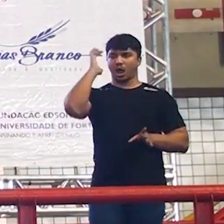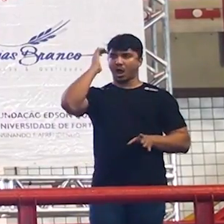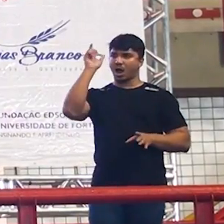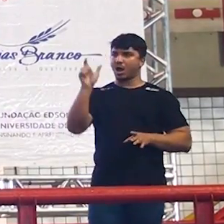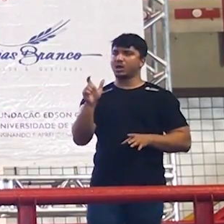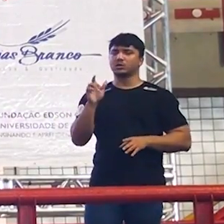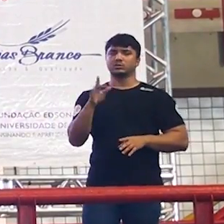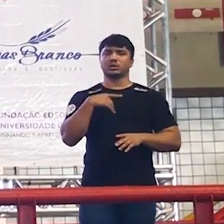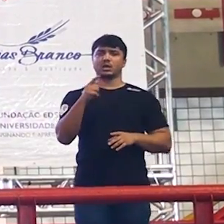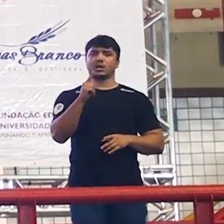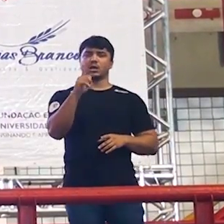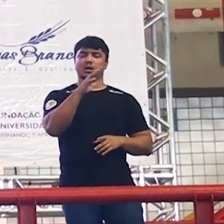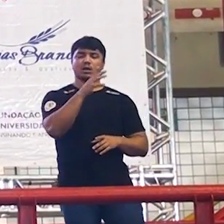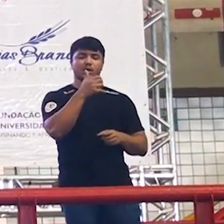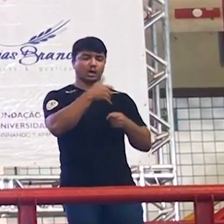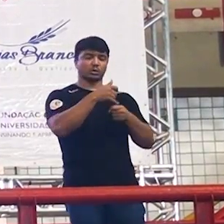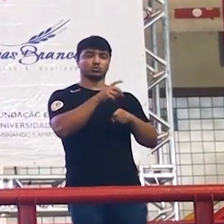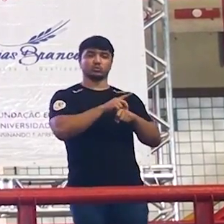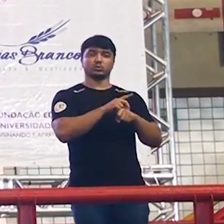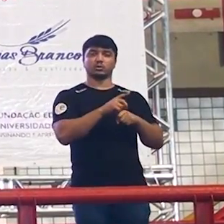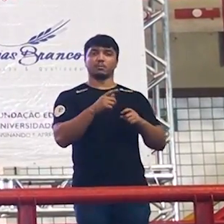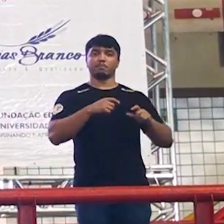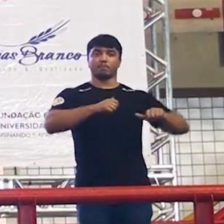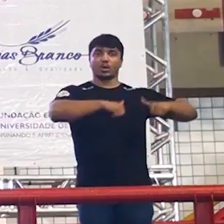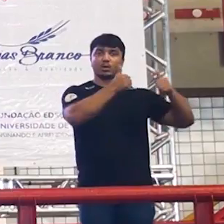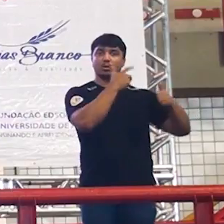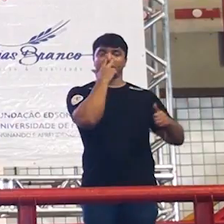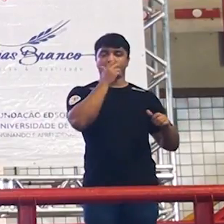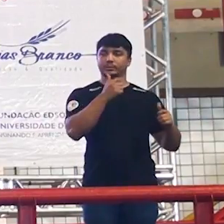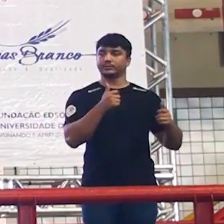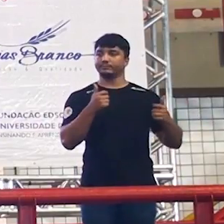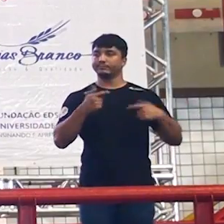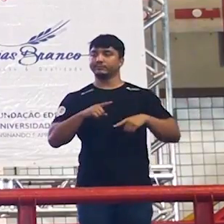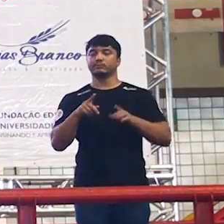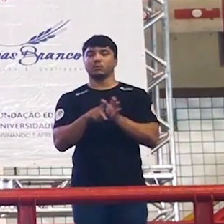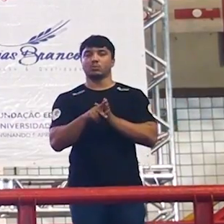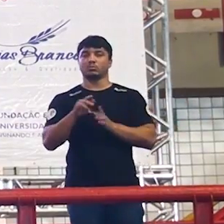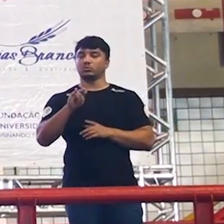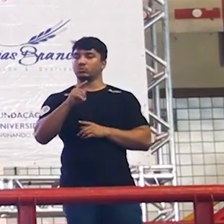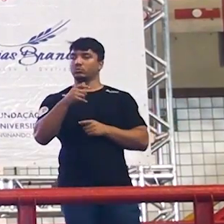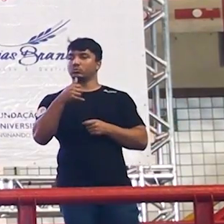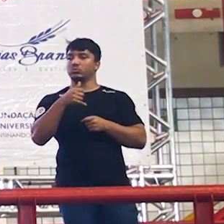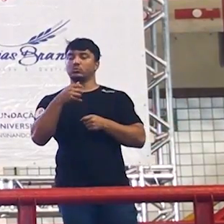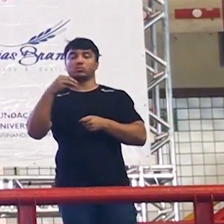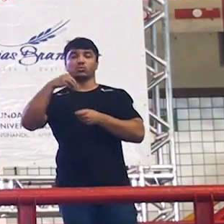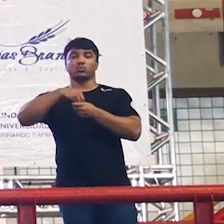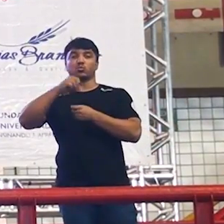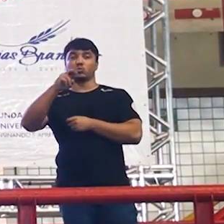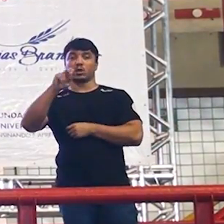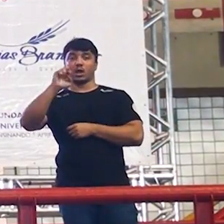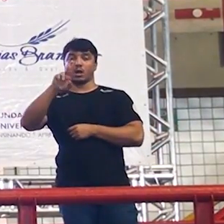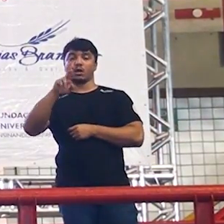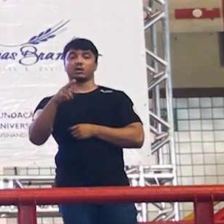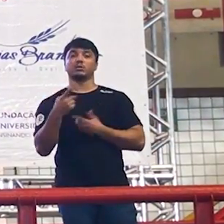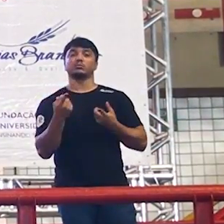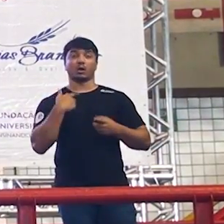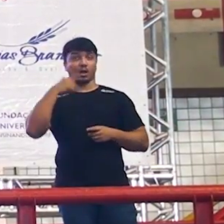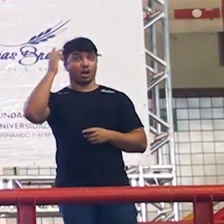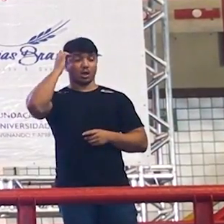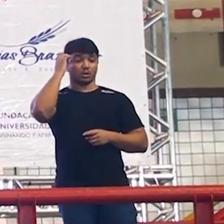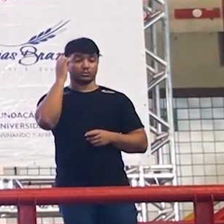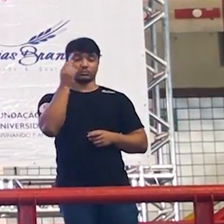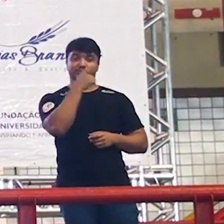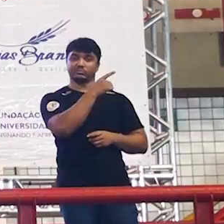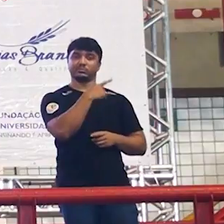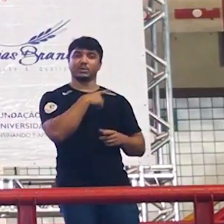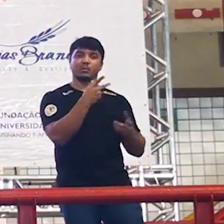a queima da gasolina melhor do que a energia vindo de uma usina nuclear? É que na cabeça deles, quando há um